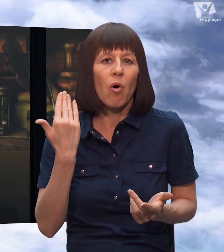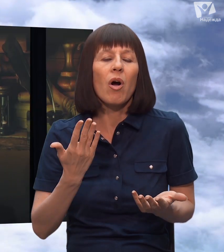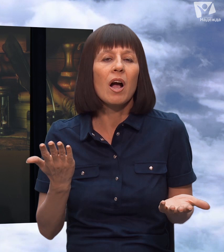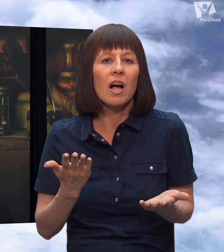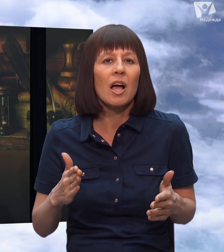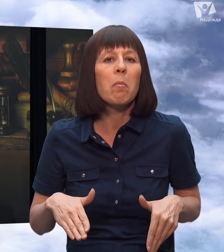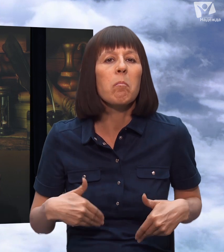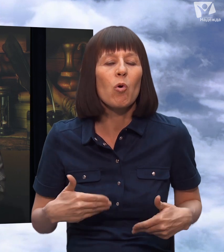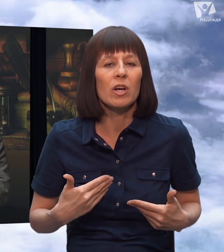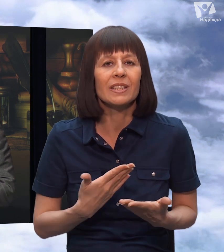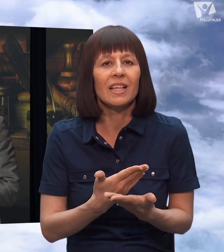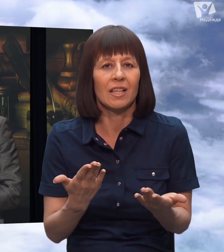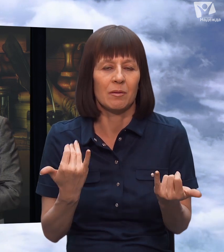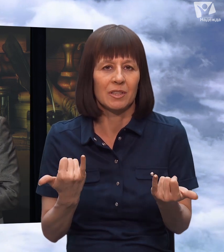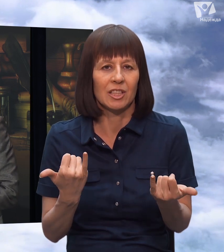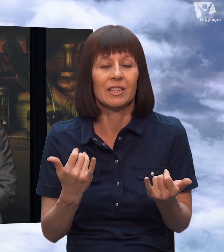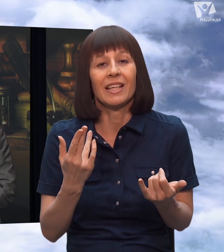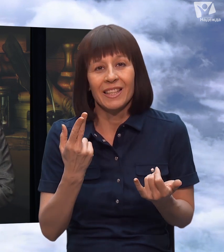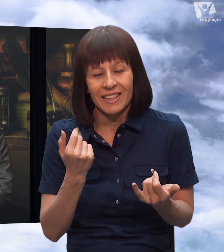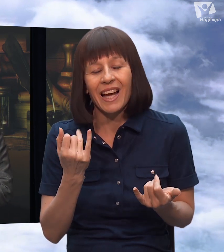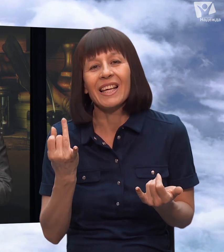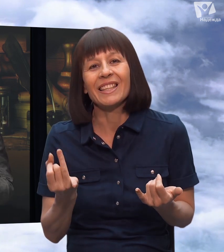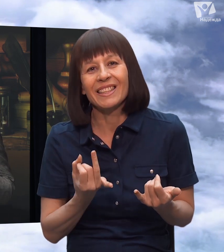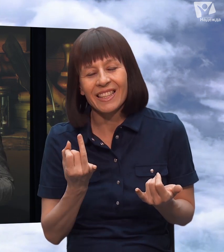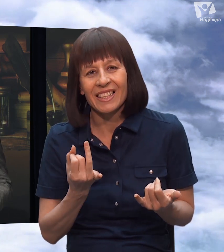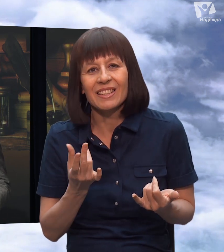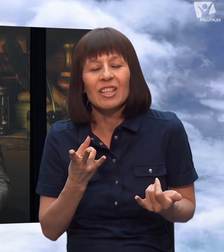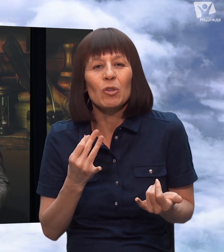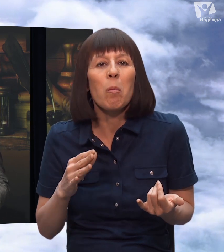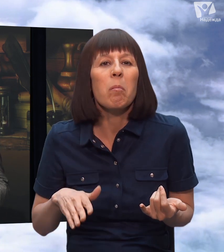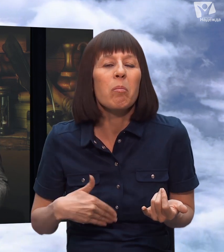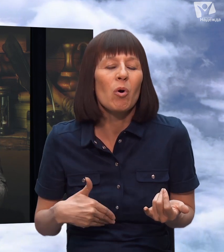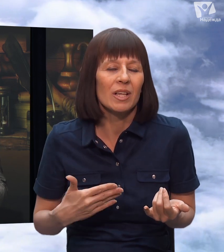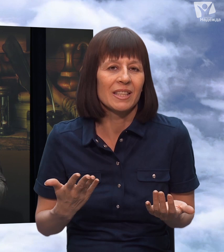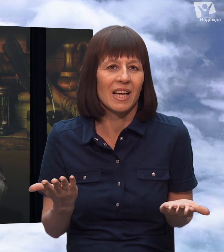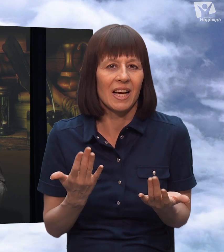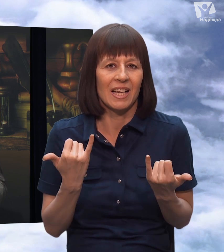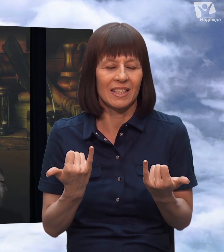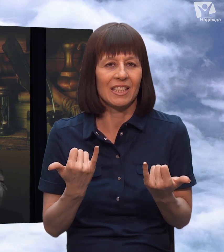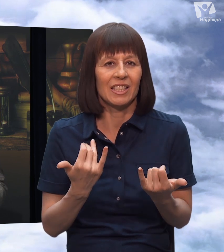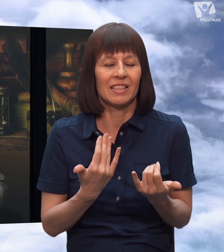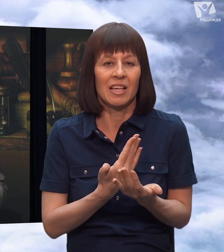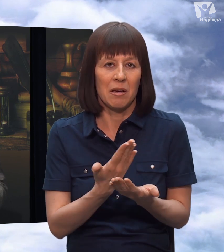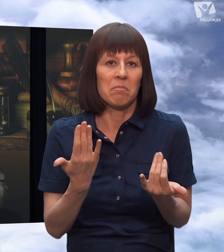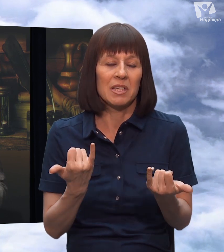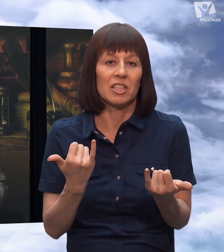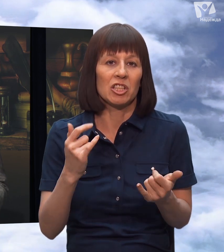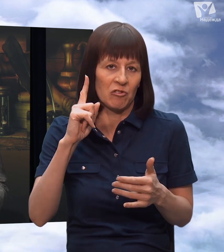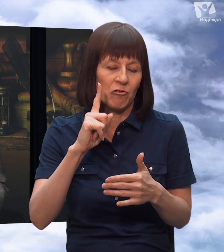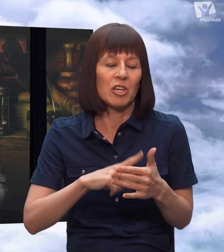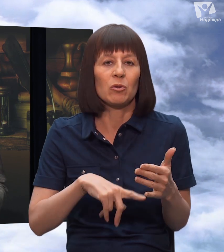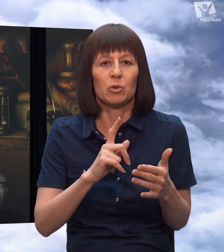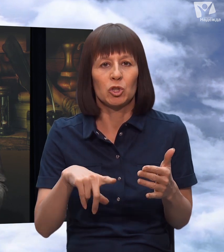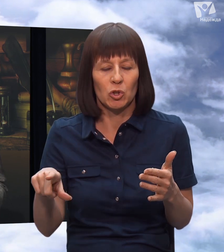оно касается сегодня нас как церковь как верующих в иисуса